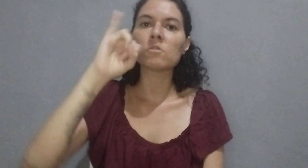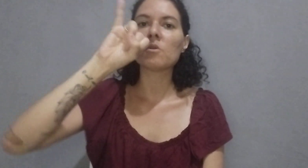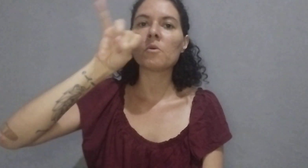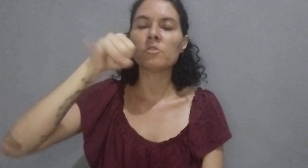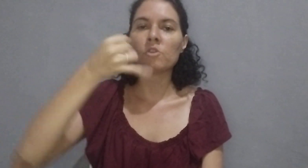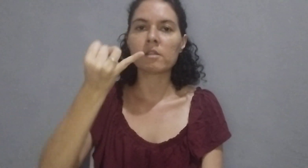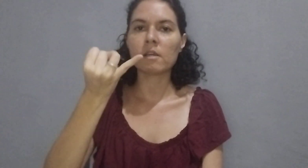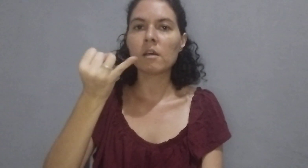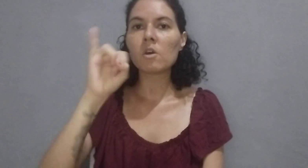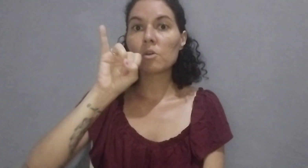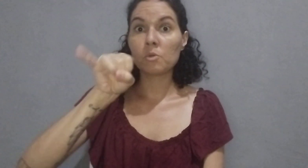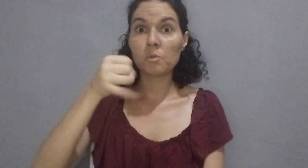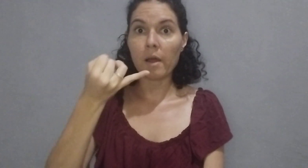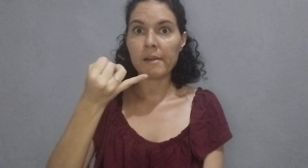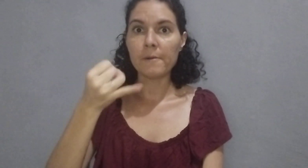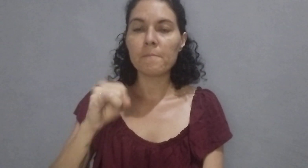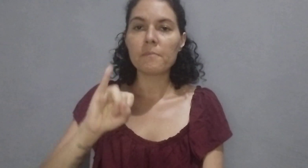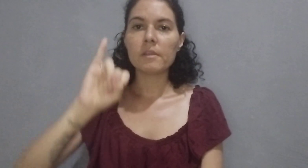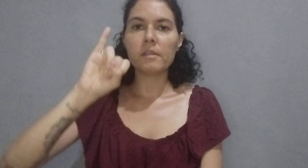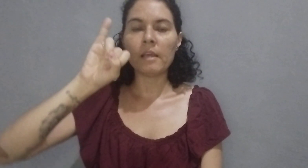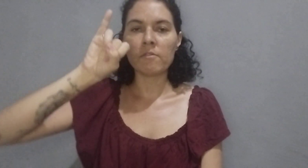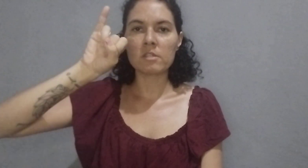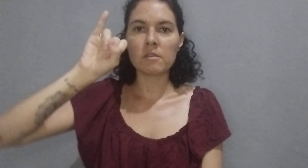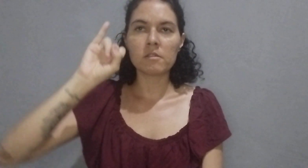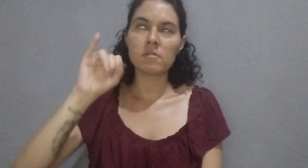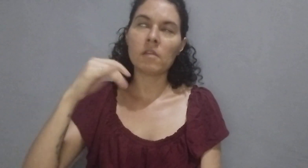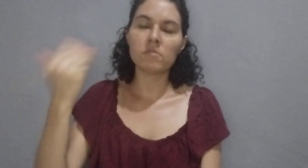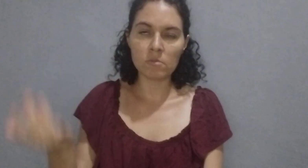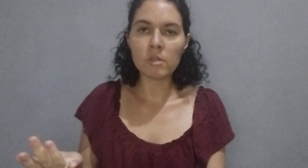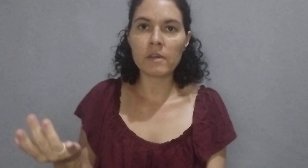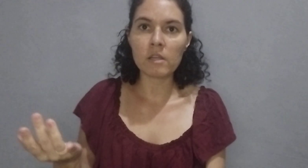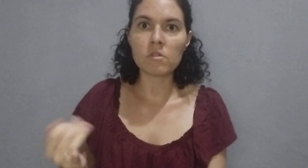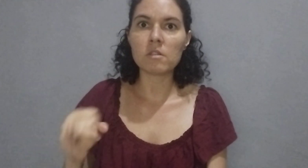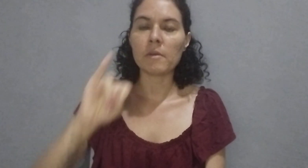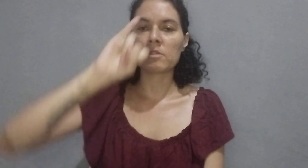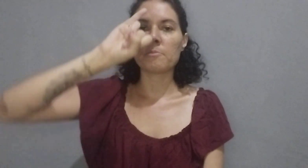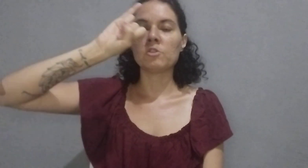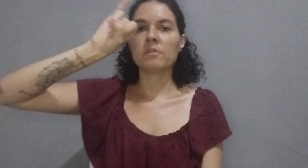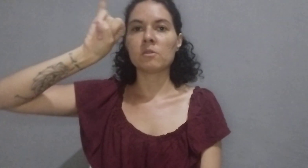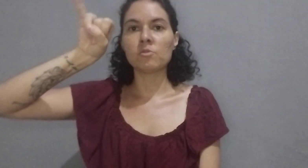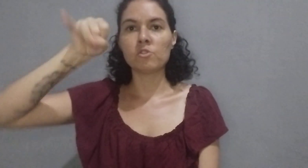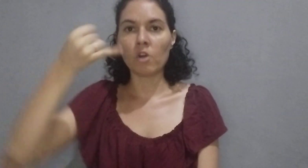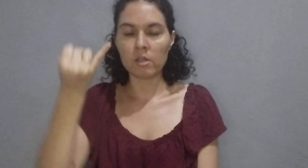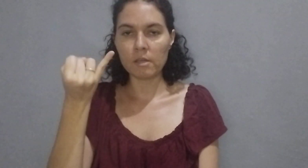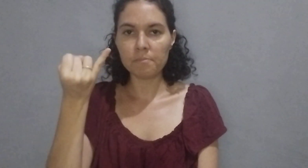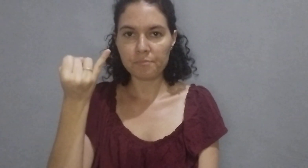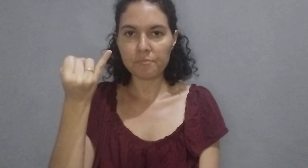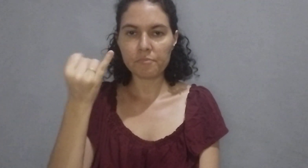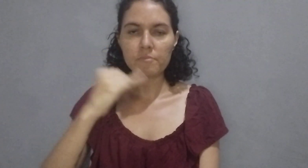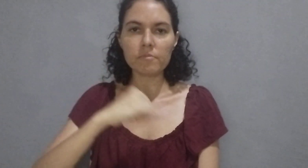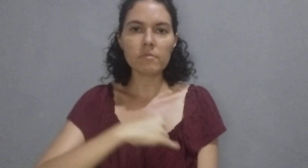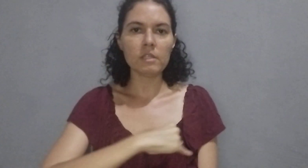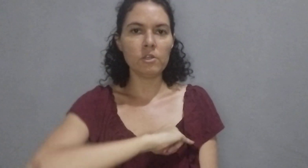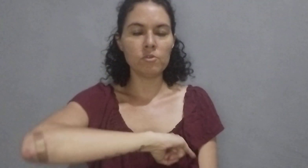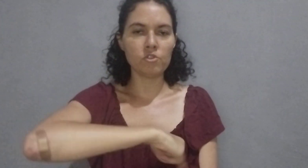desenhando o J no ar. E aí vocês têm duas variações também. Você pode fazer o J e o